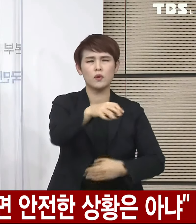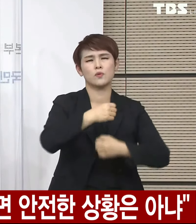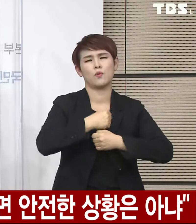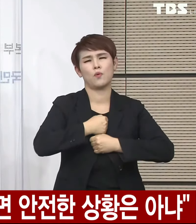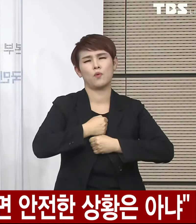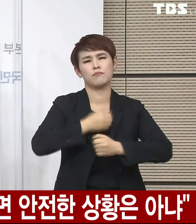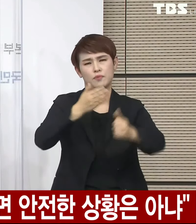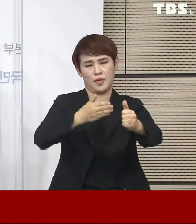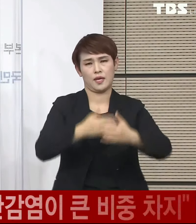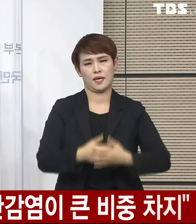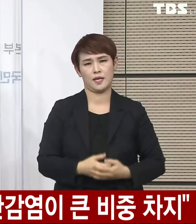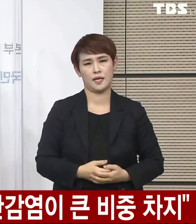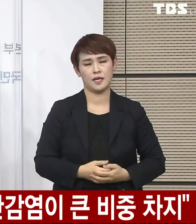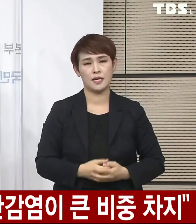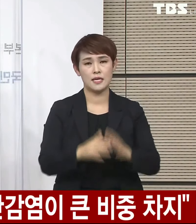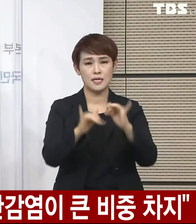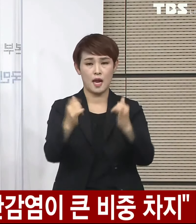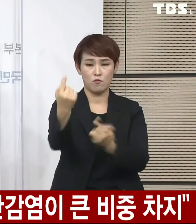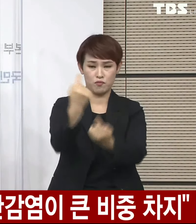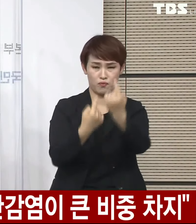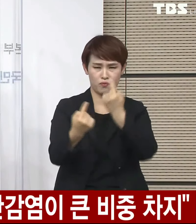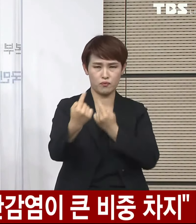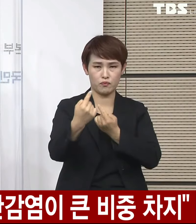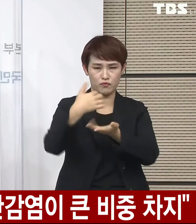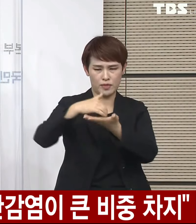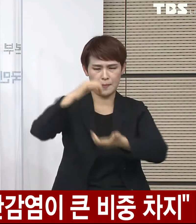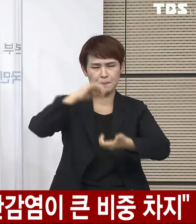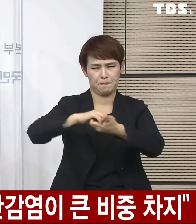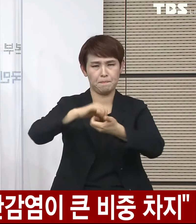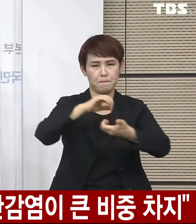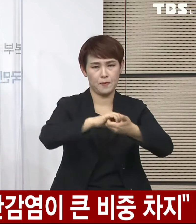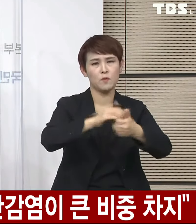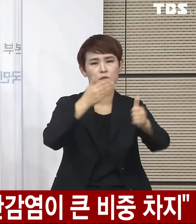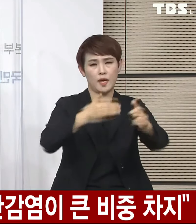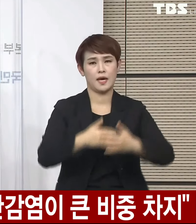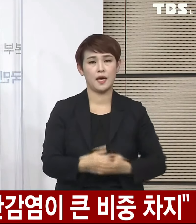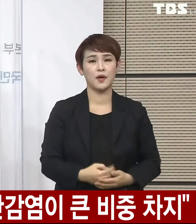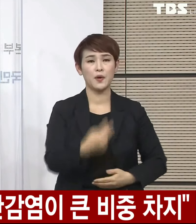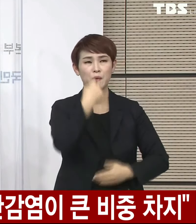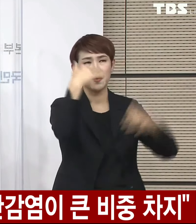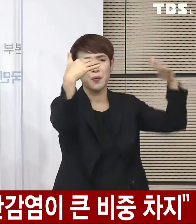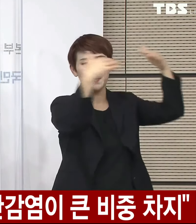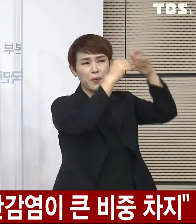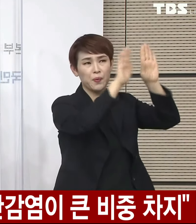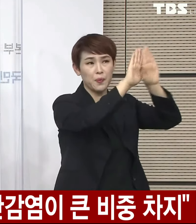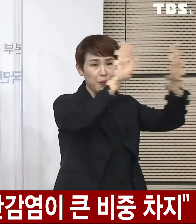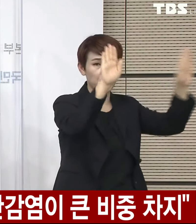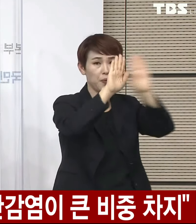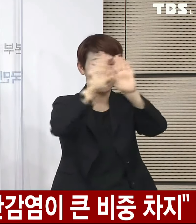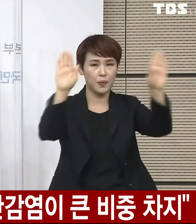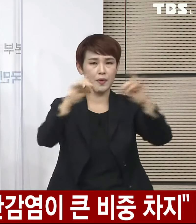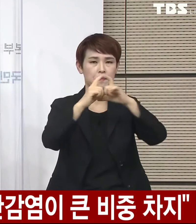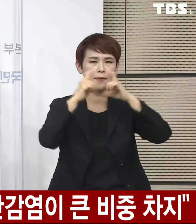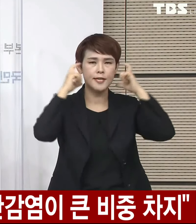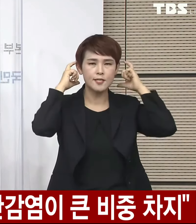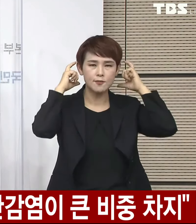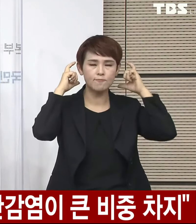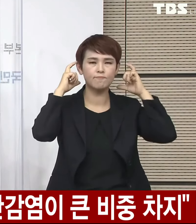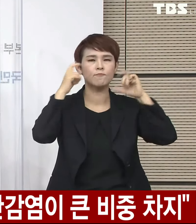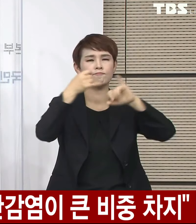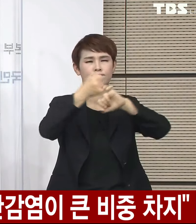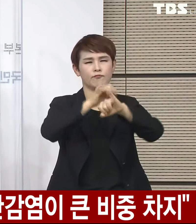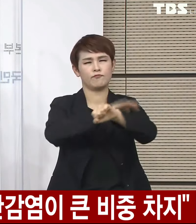유의하셔서 적정한 입장 인원을 준수하고 주기적으로 환기를 시행하고 마스크를 철저히 착용하는